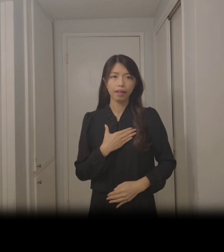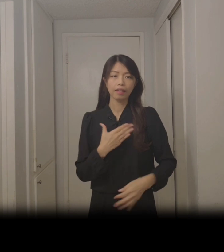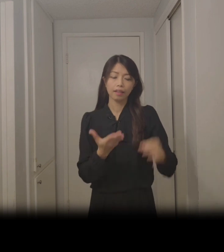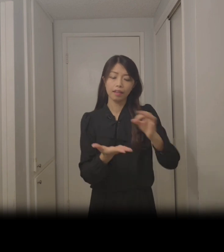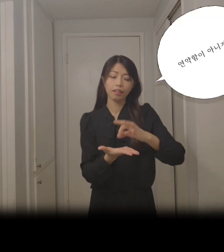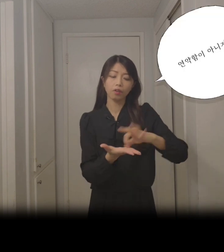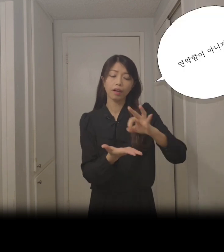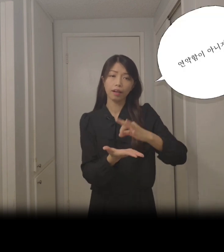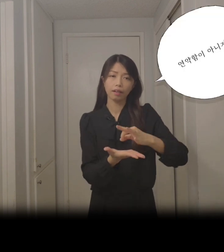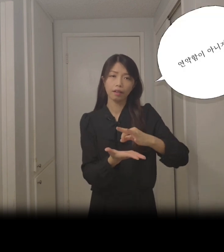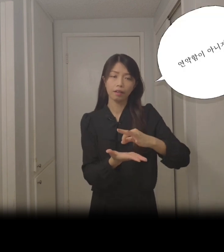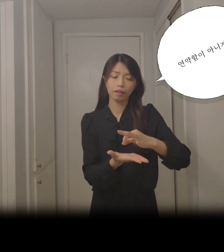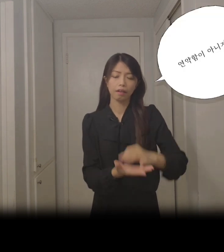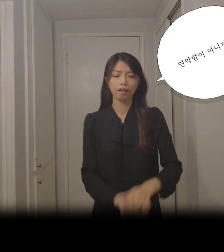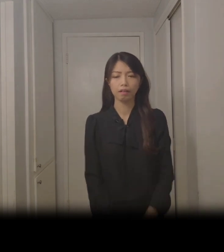나의